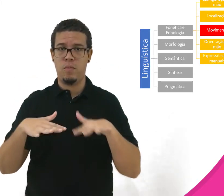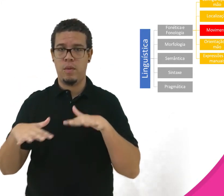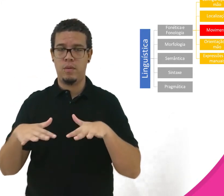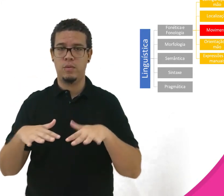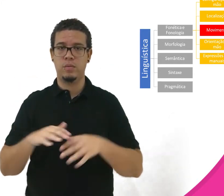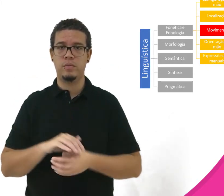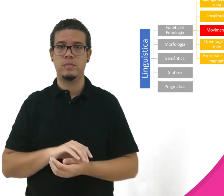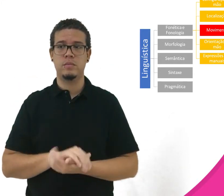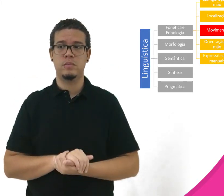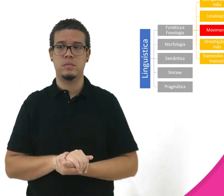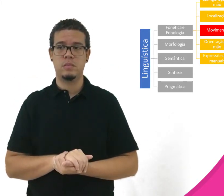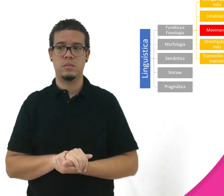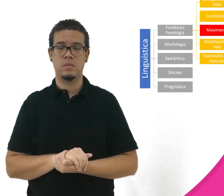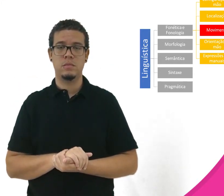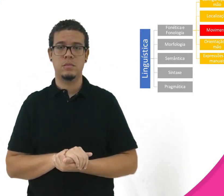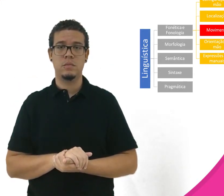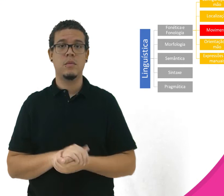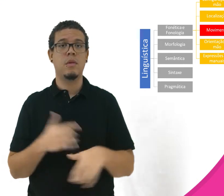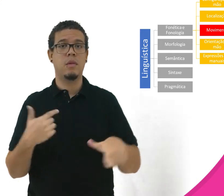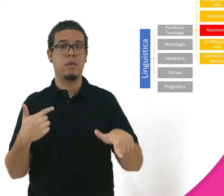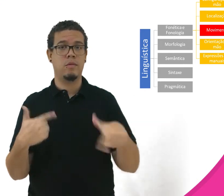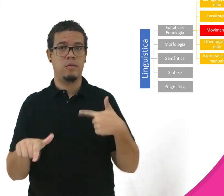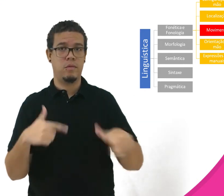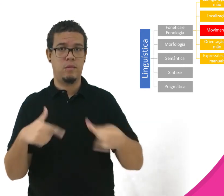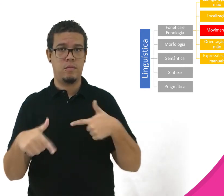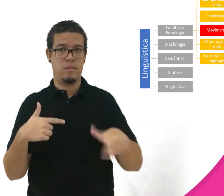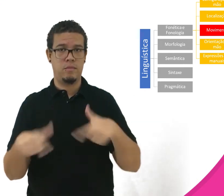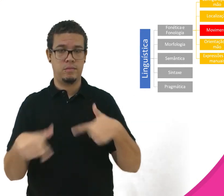Observem que temos vários tipos de movimento.